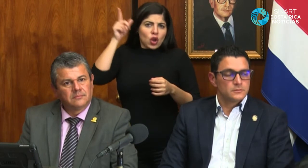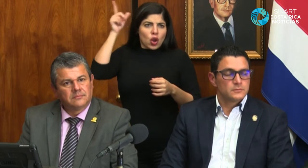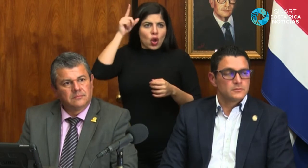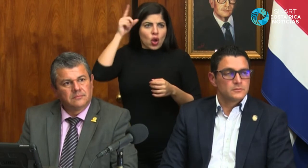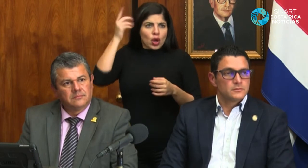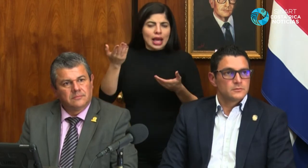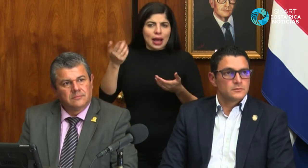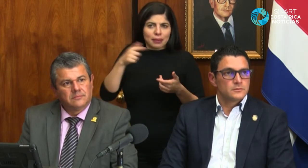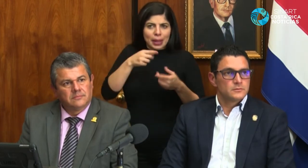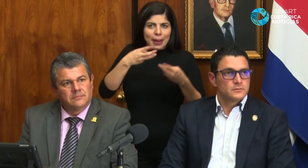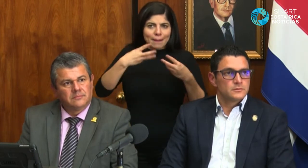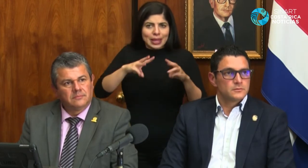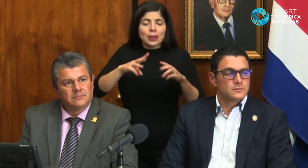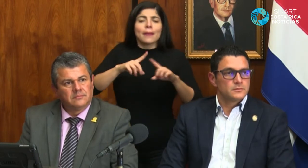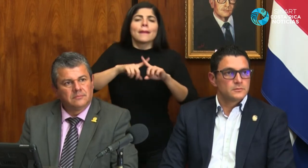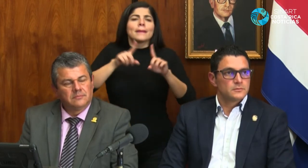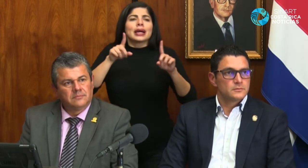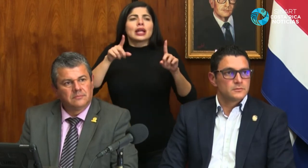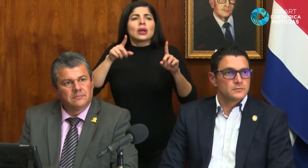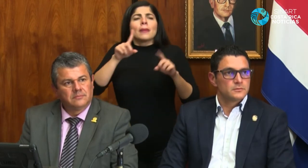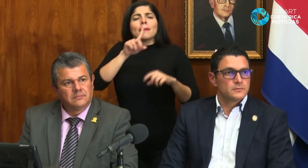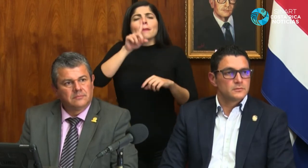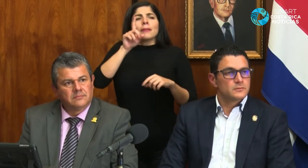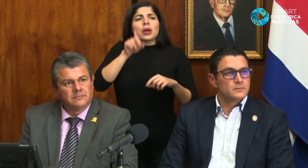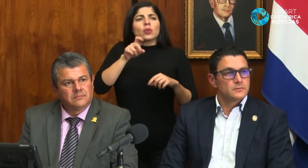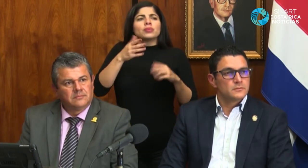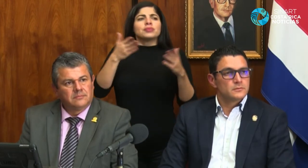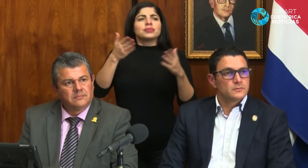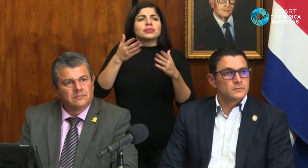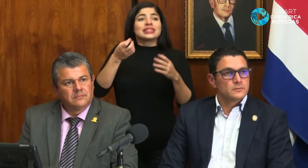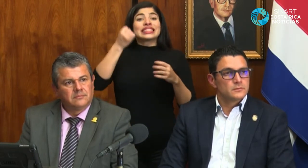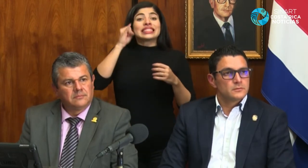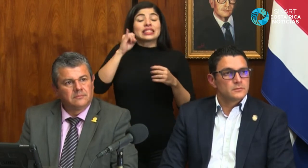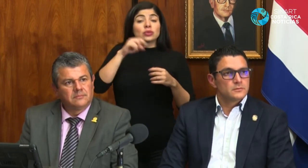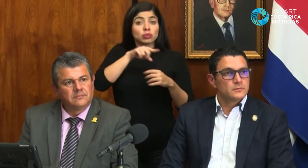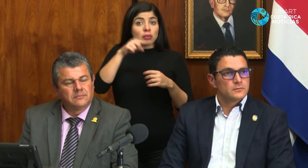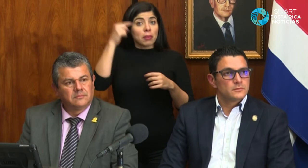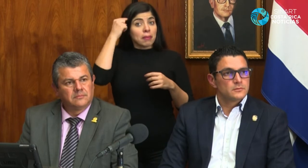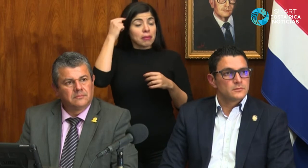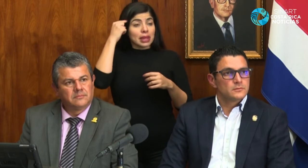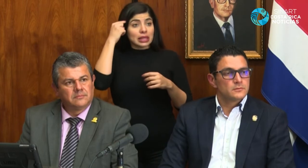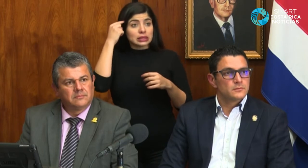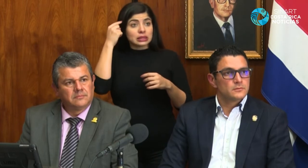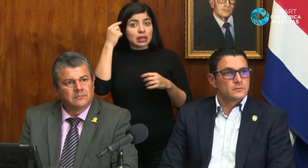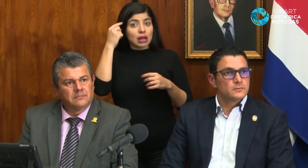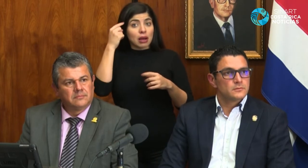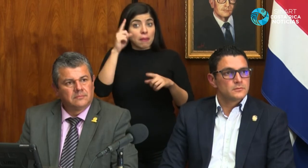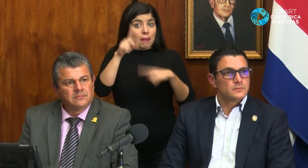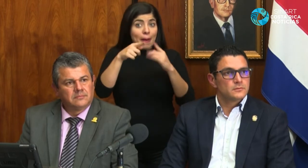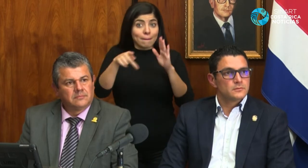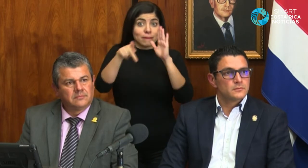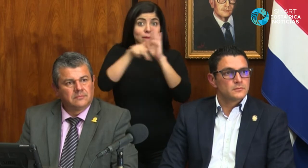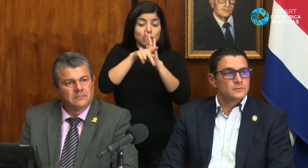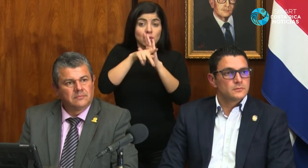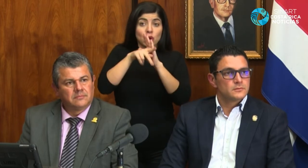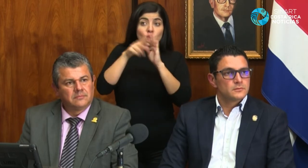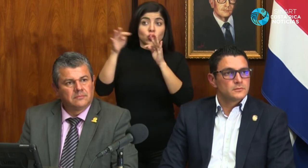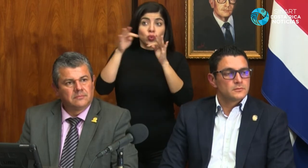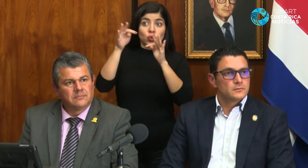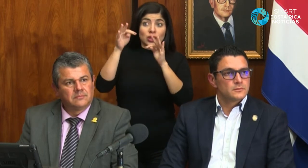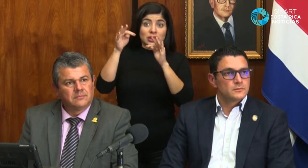esta medida. Sin embargo, la pregunta sería si piensan prohibir la entrada de turistas, por